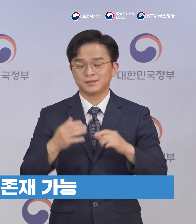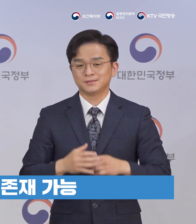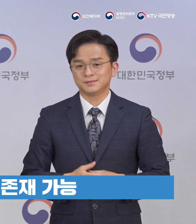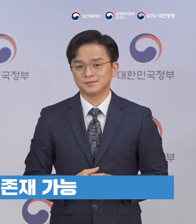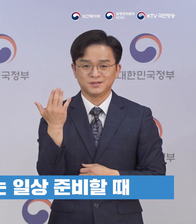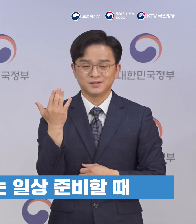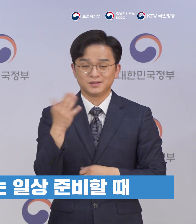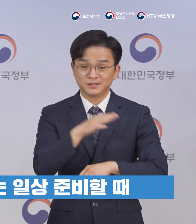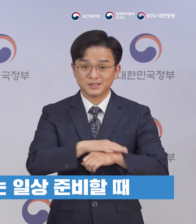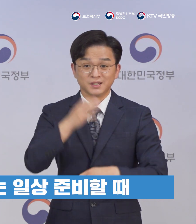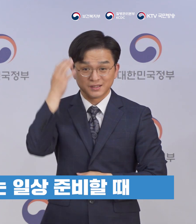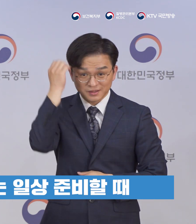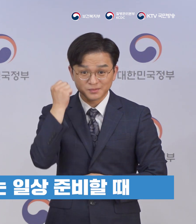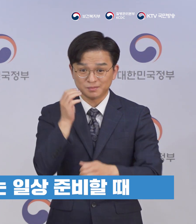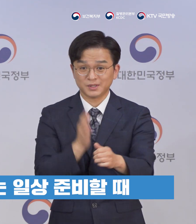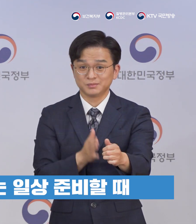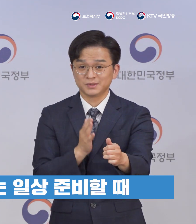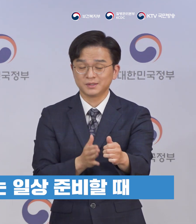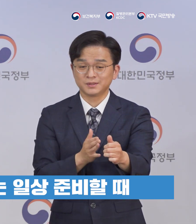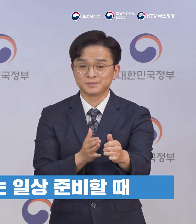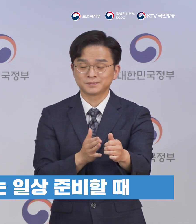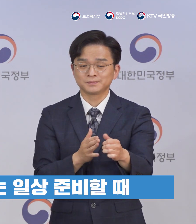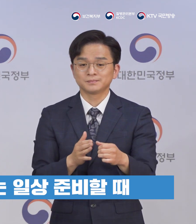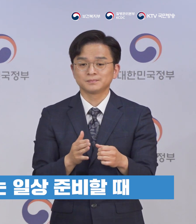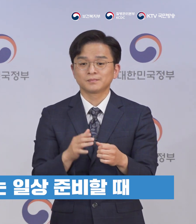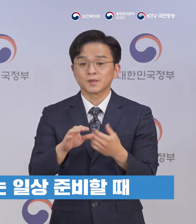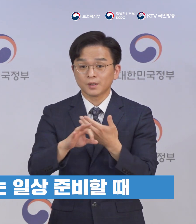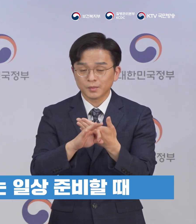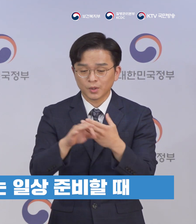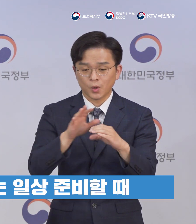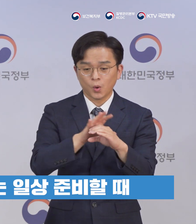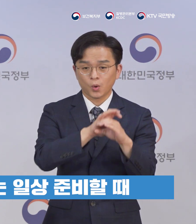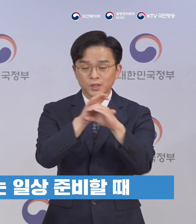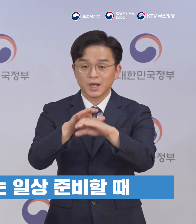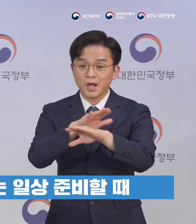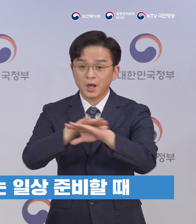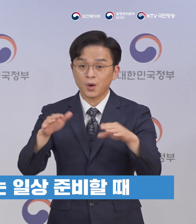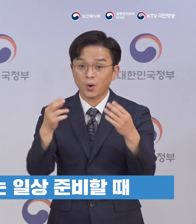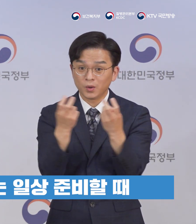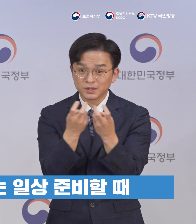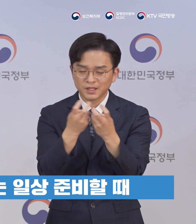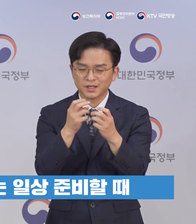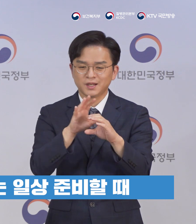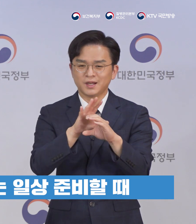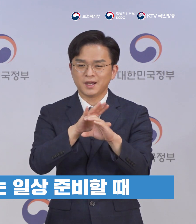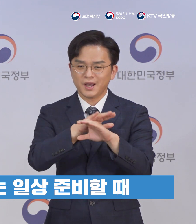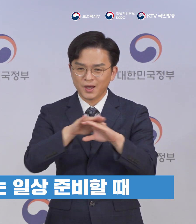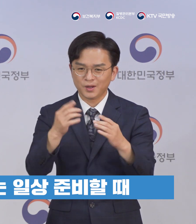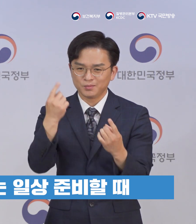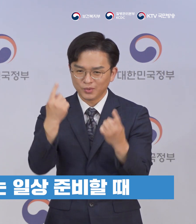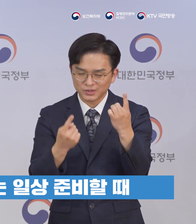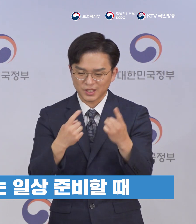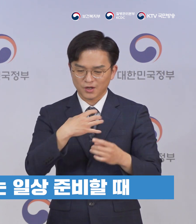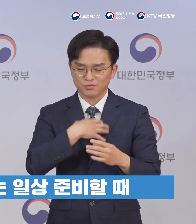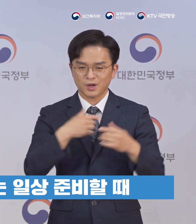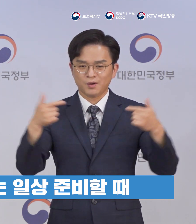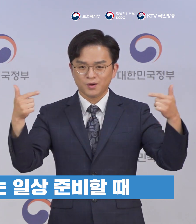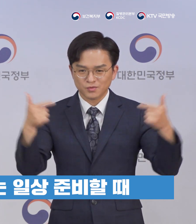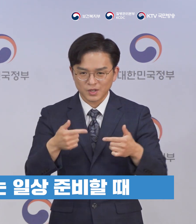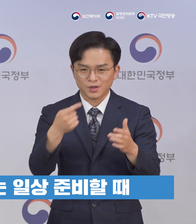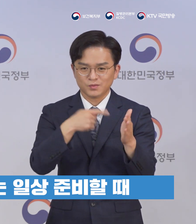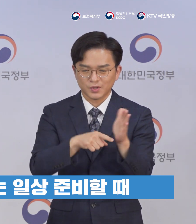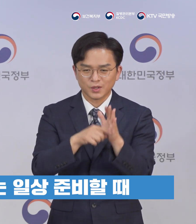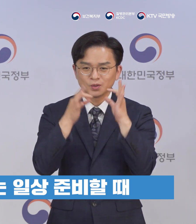합니다. 우리는 코로나19와 함께 일상을 살아갈 각오를 하고 위험을 최소화하기 위한